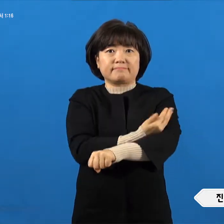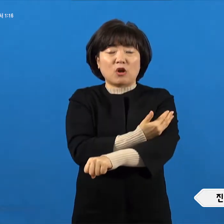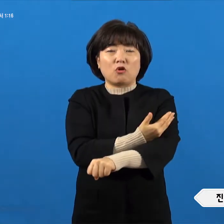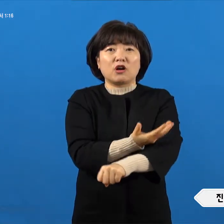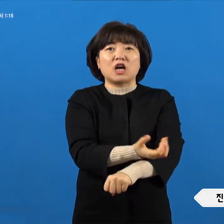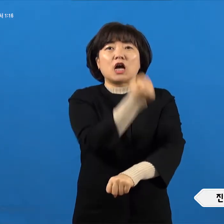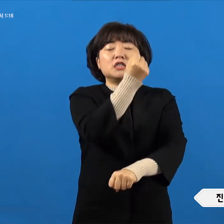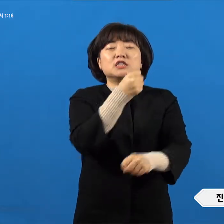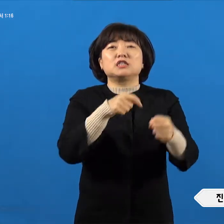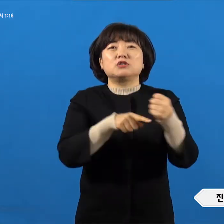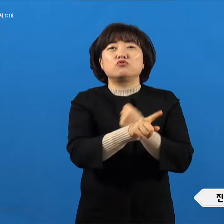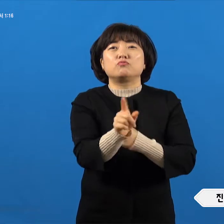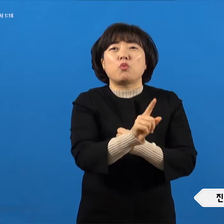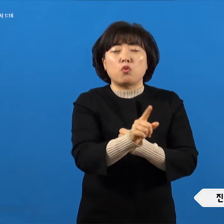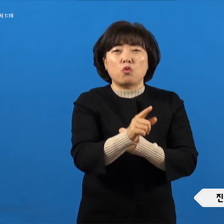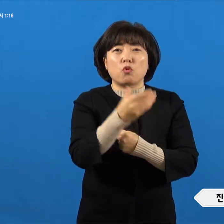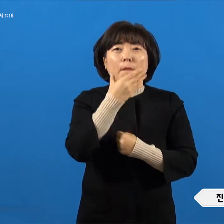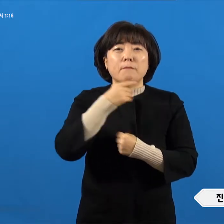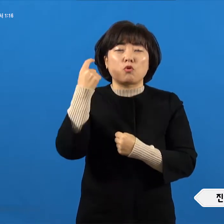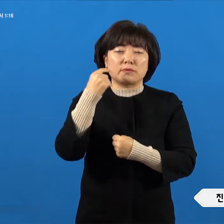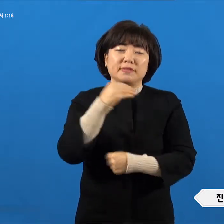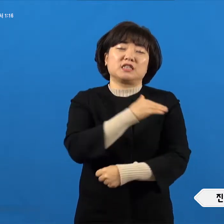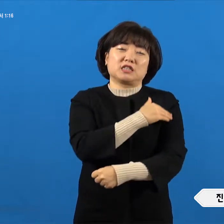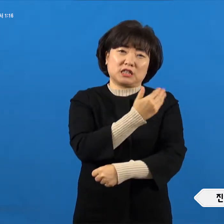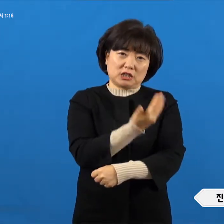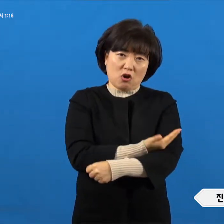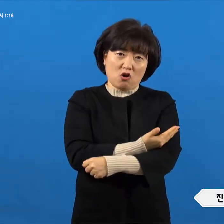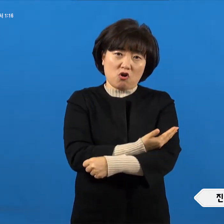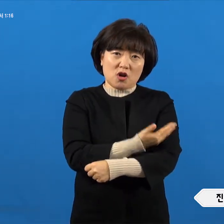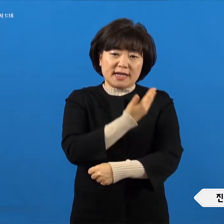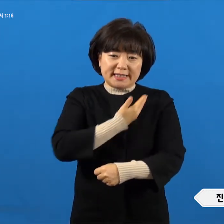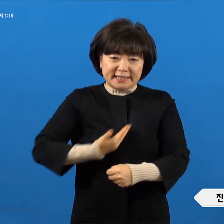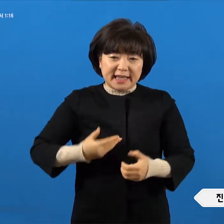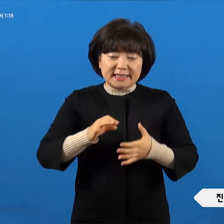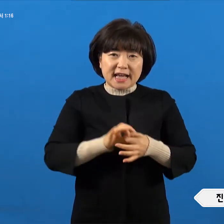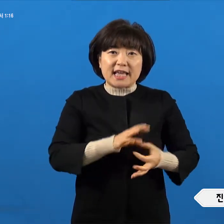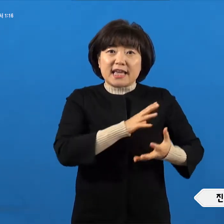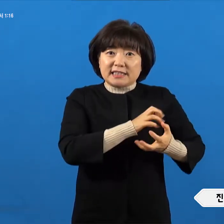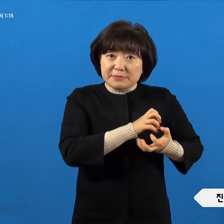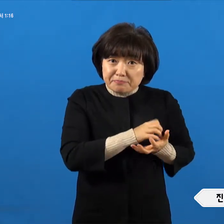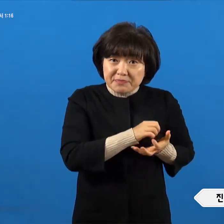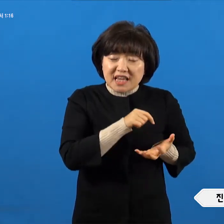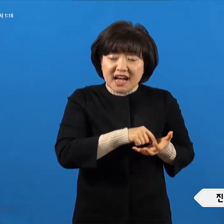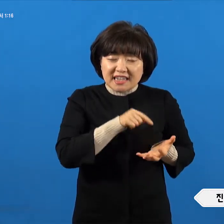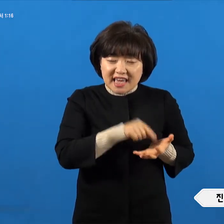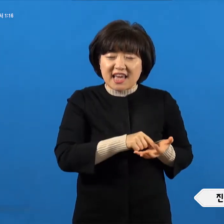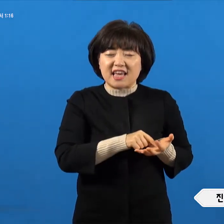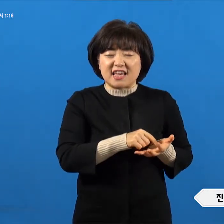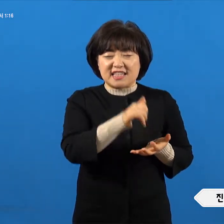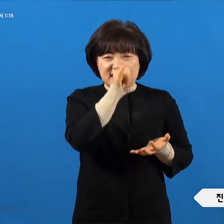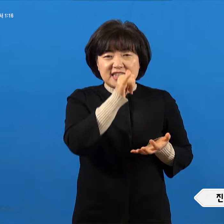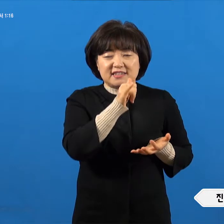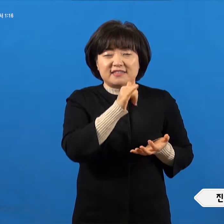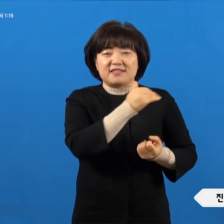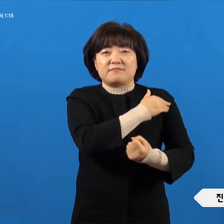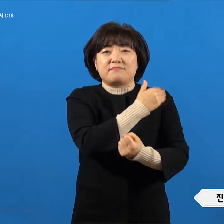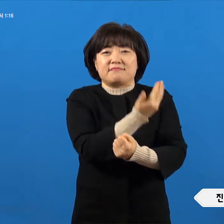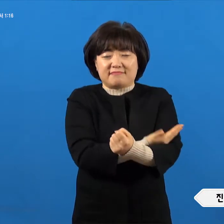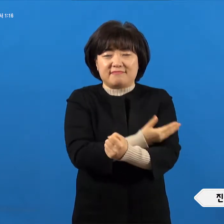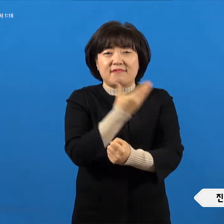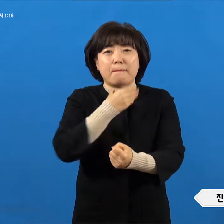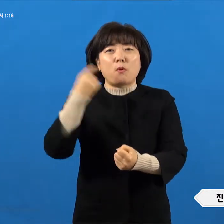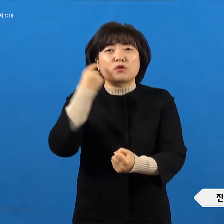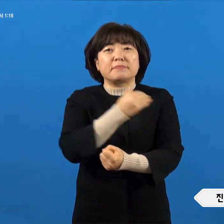되었습니까? 우리는 이것을 복음의 능력이라고 이야기합니다. 제자의 심장에 뚫고 있는 이 복음의 능력이 우리